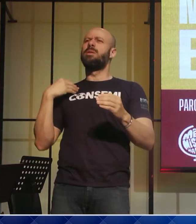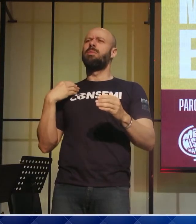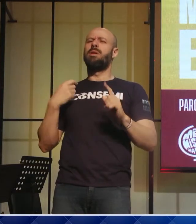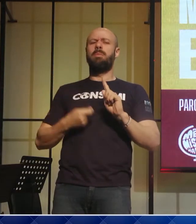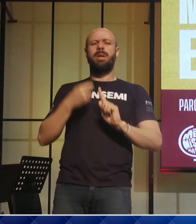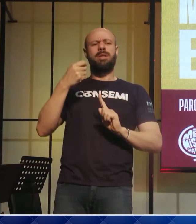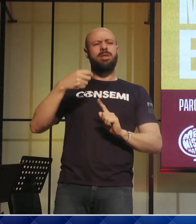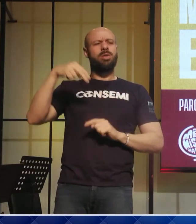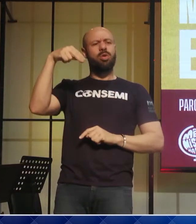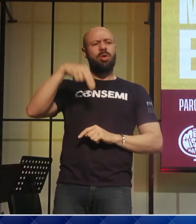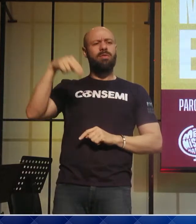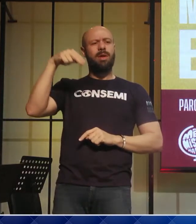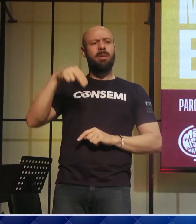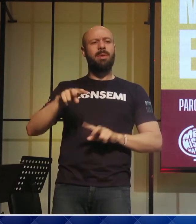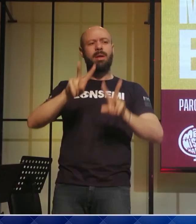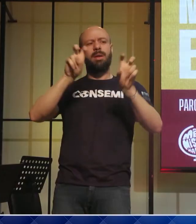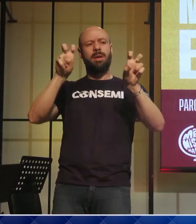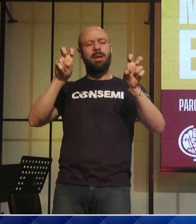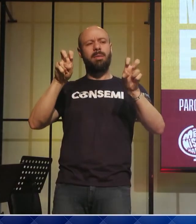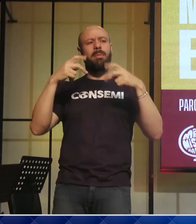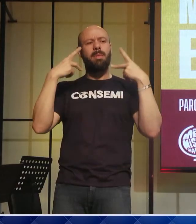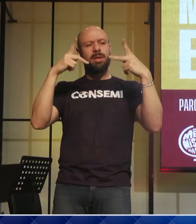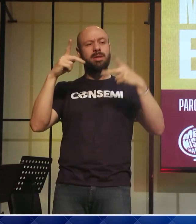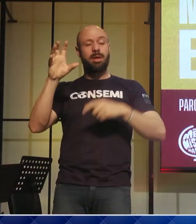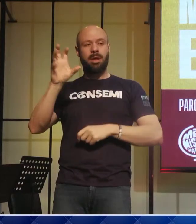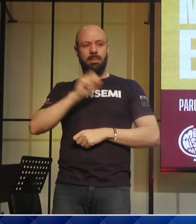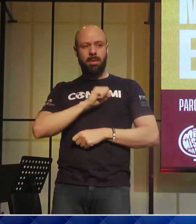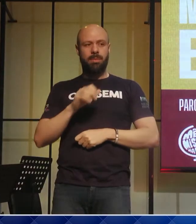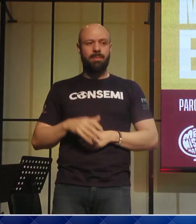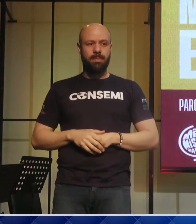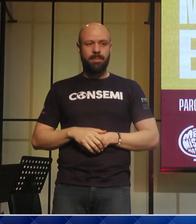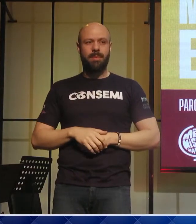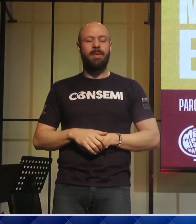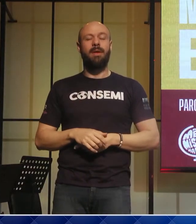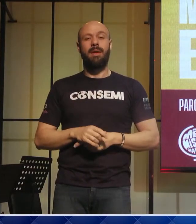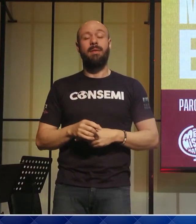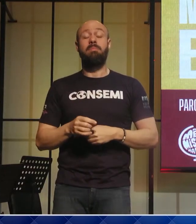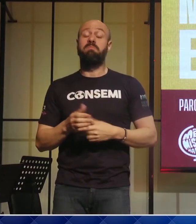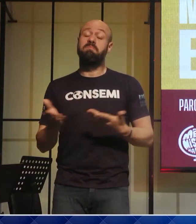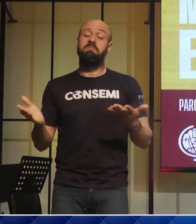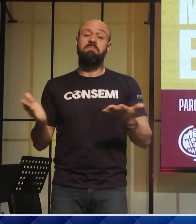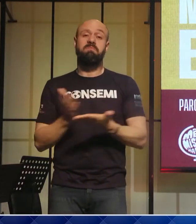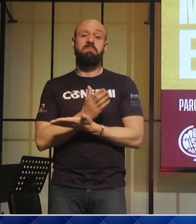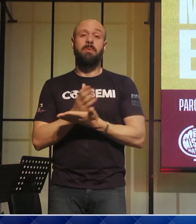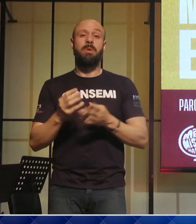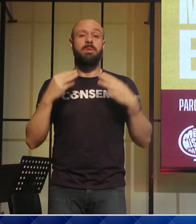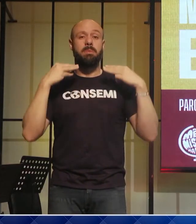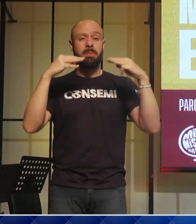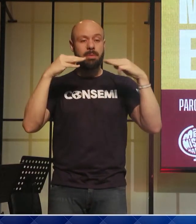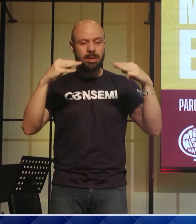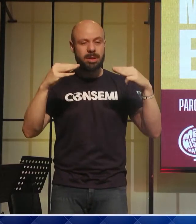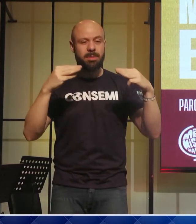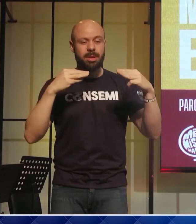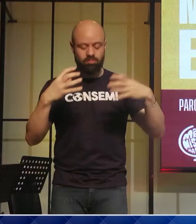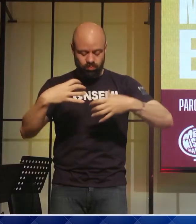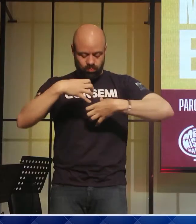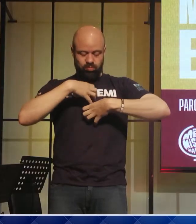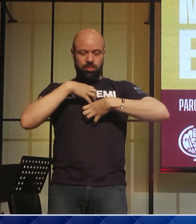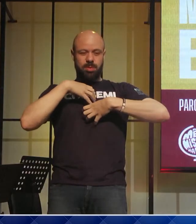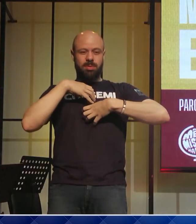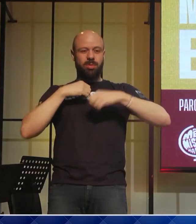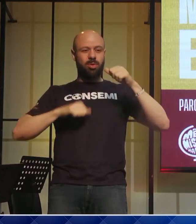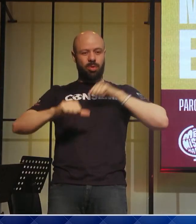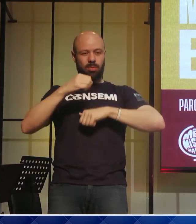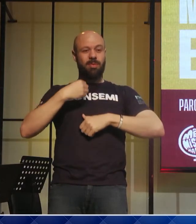eu preguei sobre o amor. Tem mensagens que tocam na nossa vida e mudam o nosso